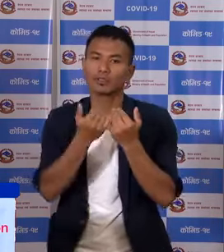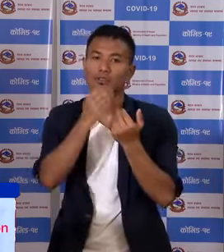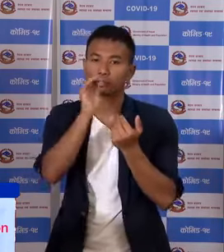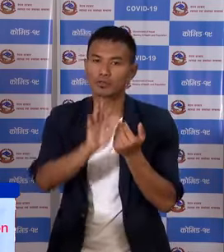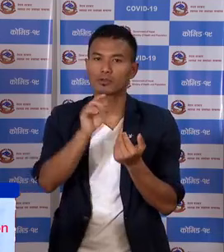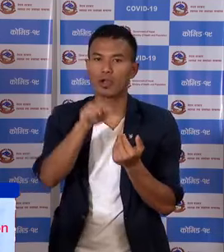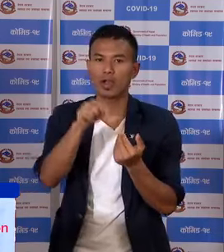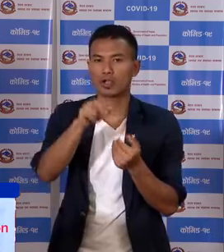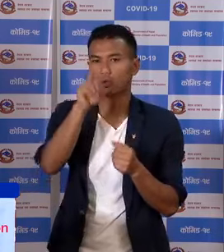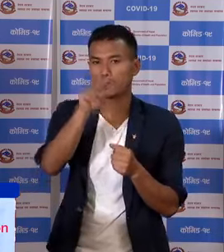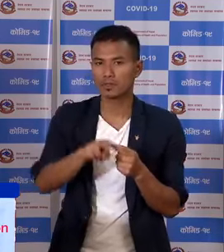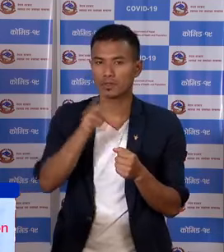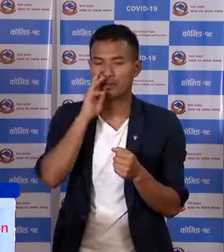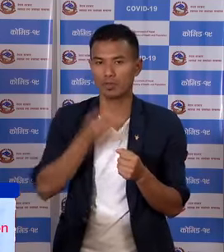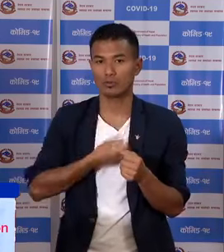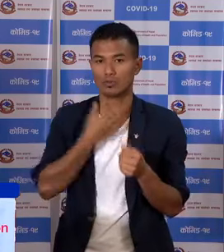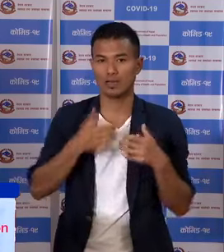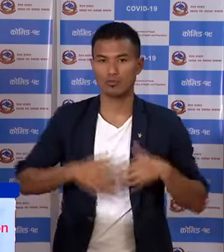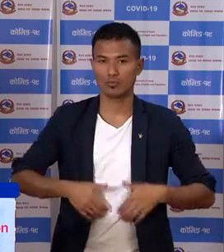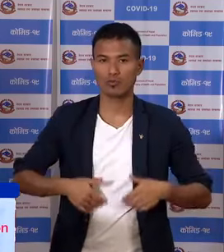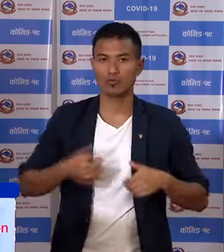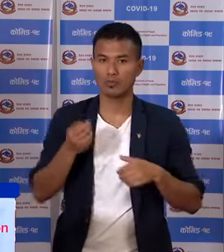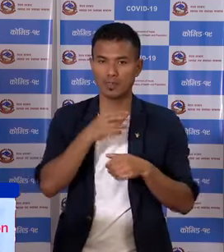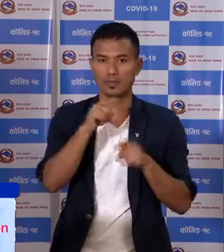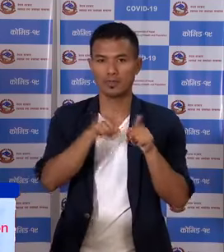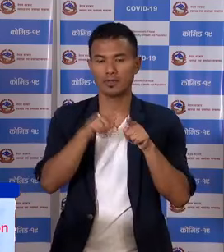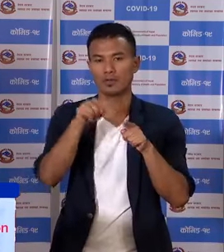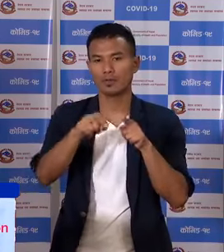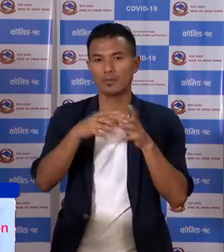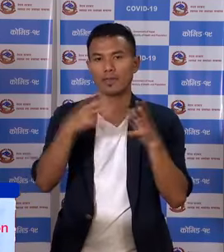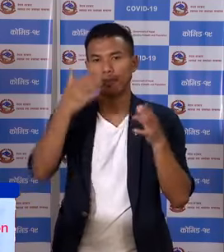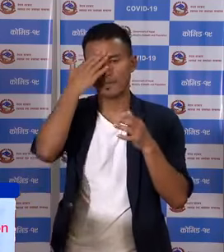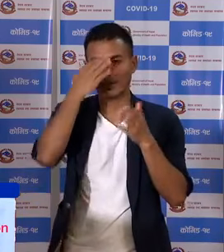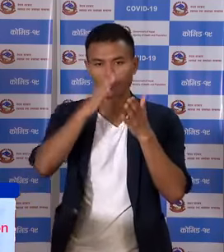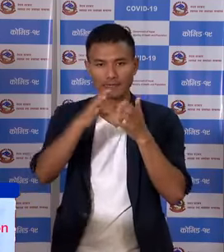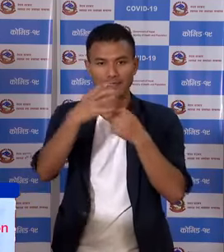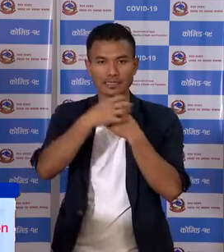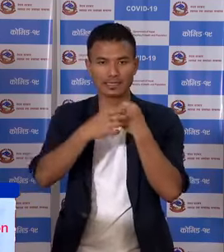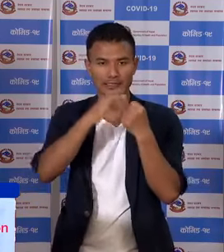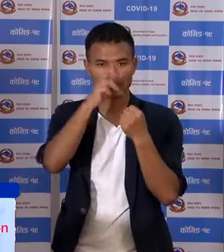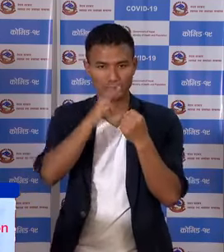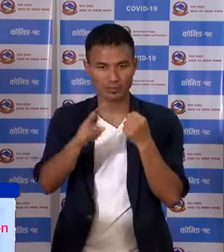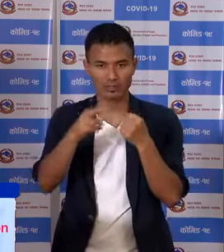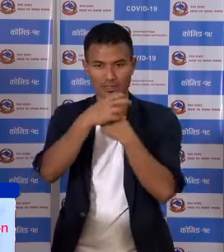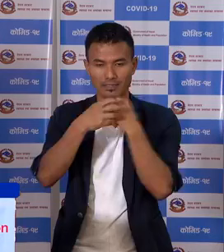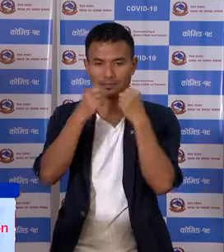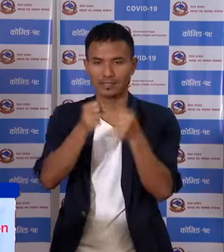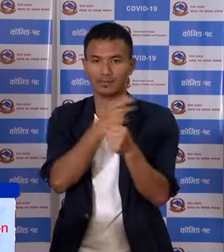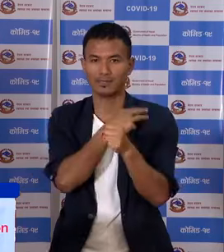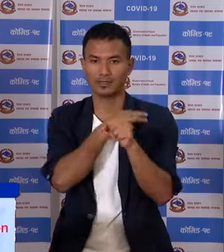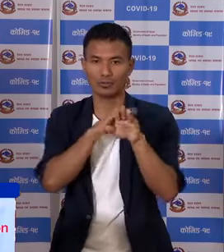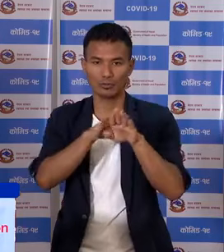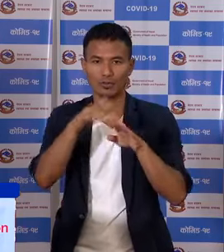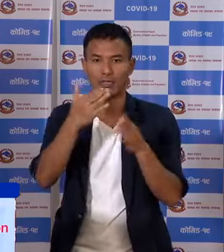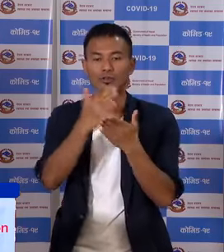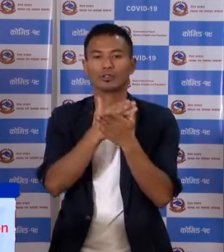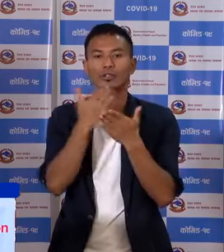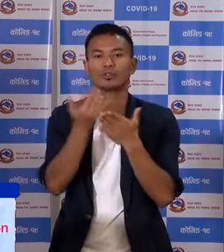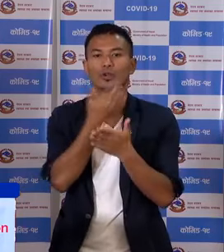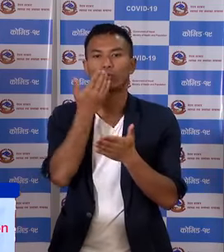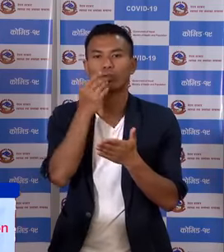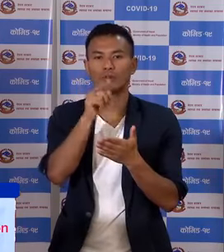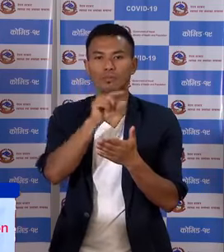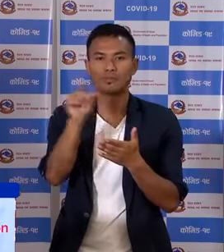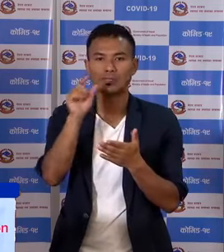अईलेको अवस्था मा हामी खुश्याली मनवनु बंदा पनी यो महामारी बट शिंगो देश लाई रो शिंगो देश बासे लाई कसरी हामी चाहिं जो